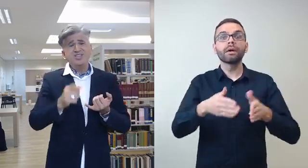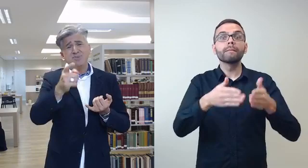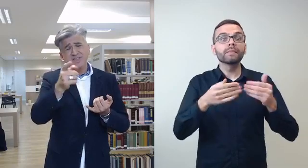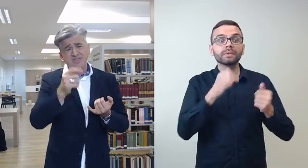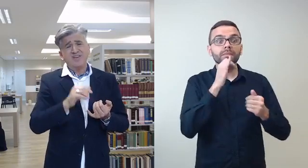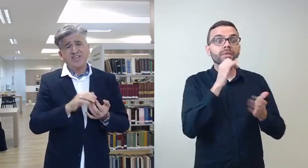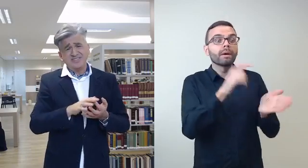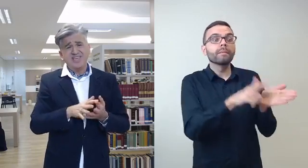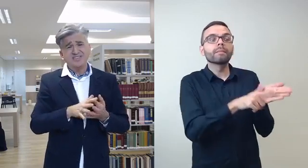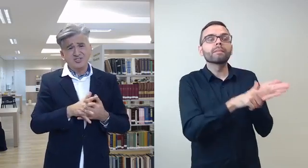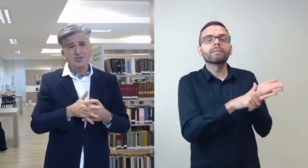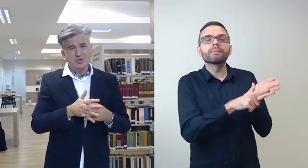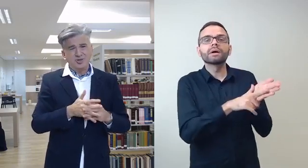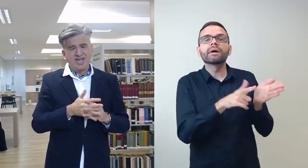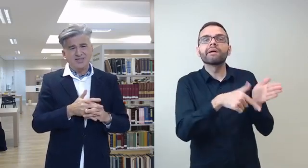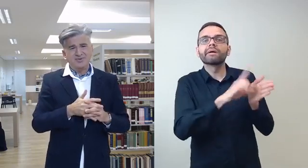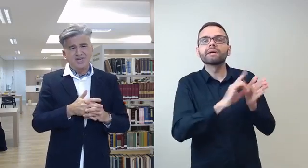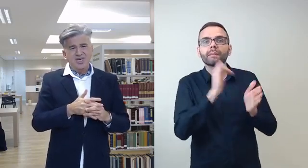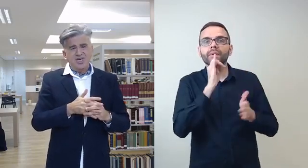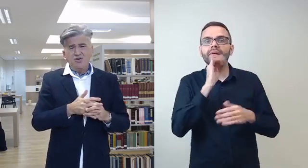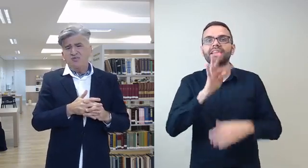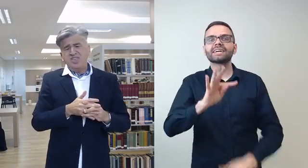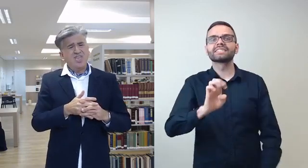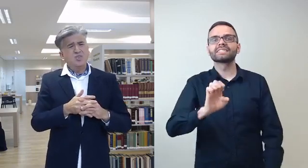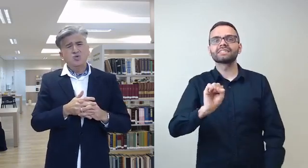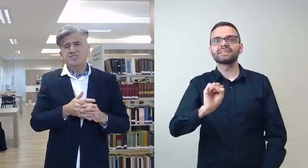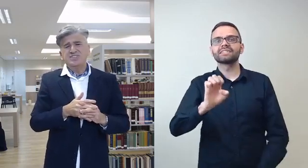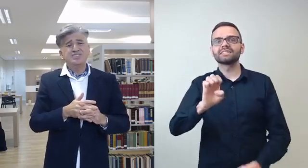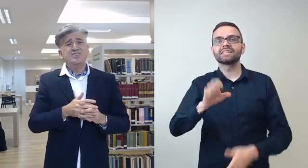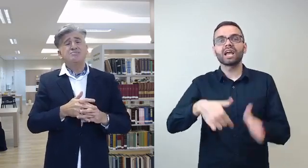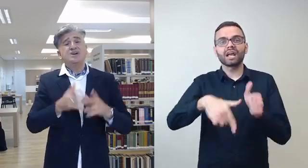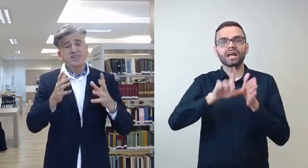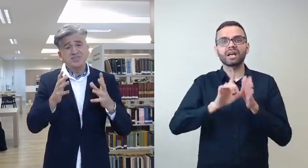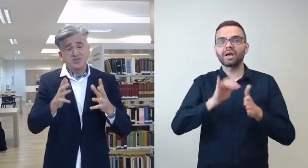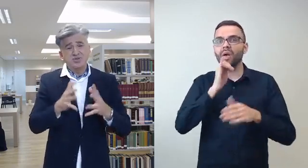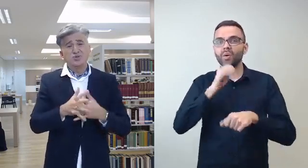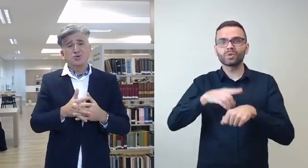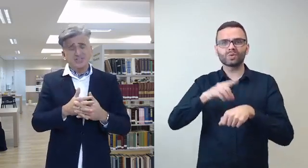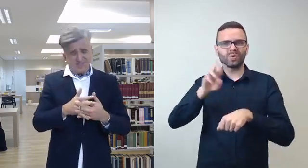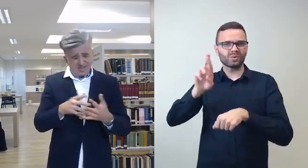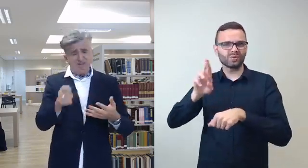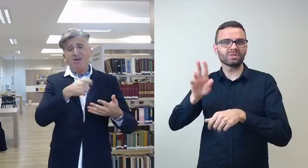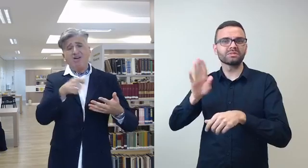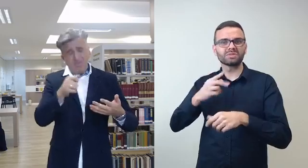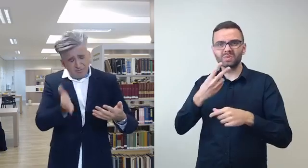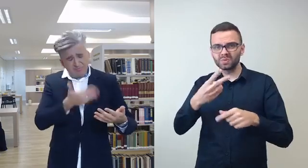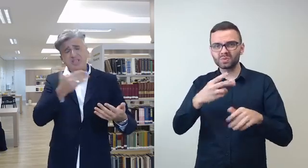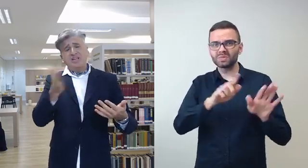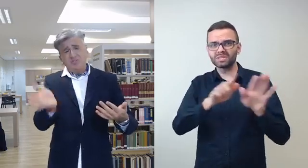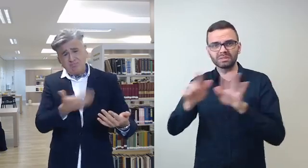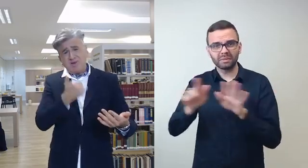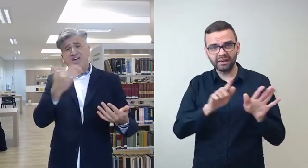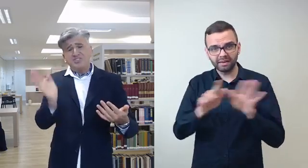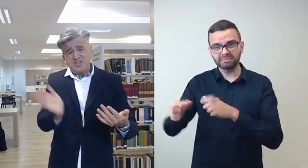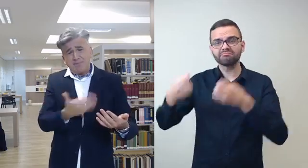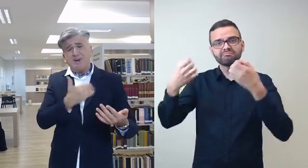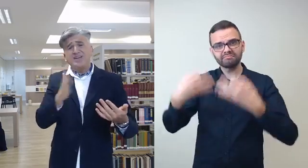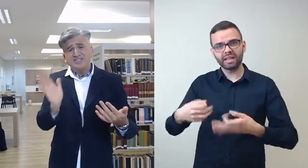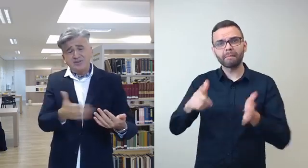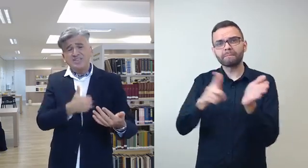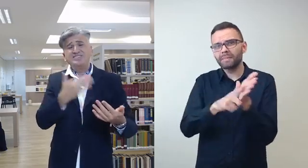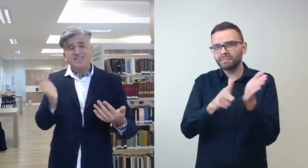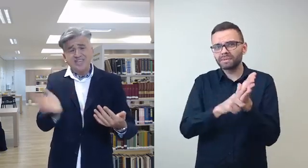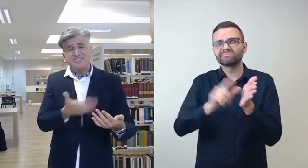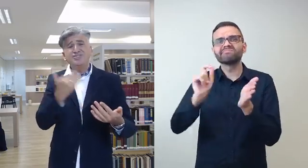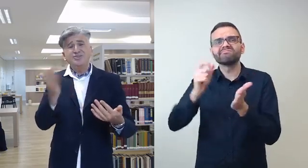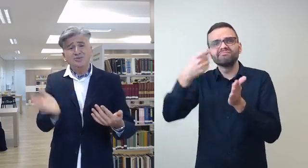Eu já interpretei várias teses de doutorado. Eu fiquei 2, 3 semanas com as doutoras ali, ó, me explicando página a página